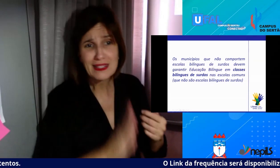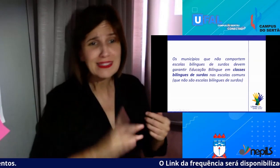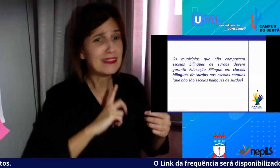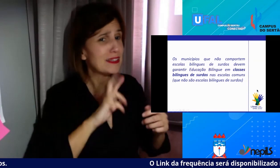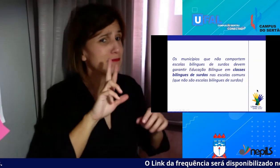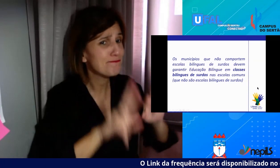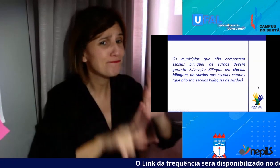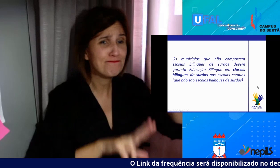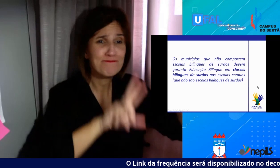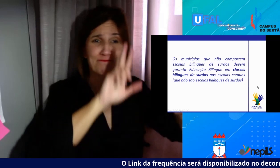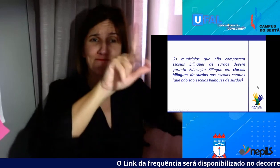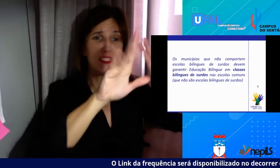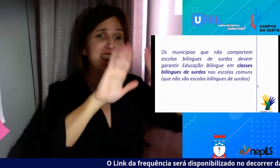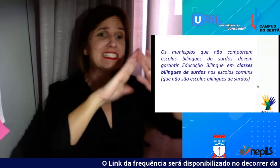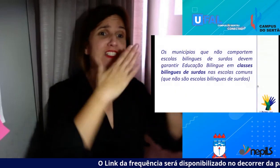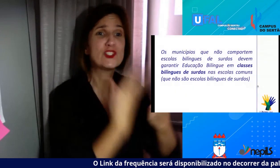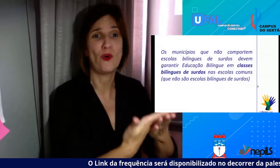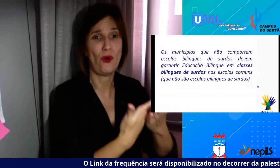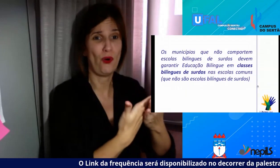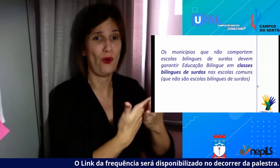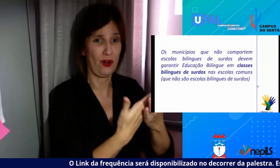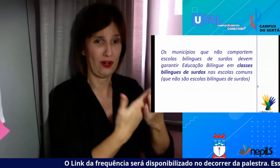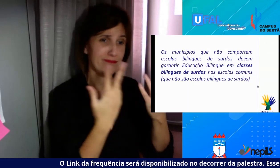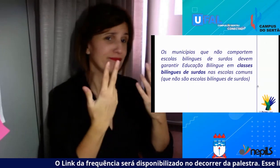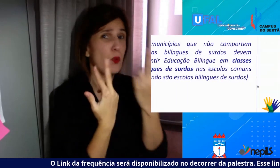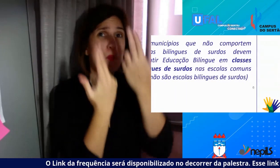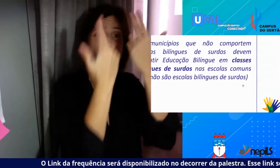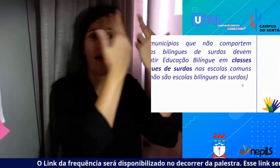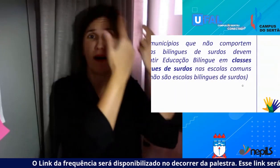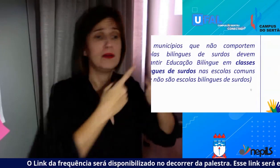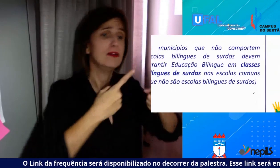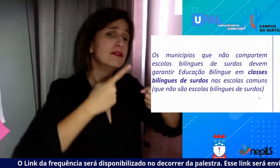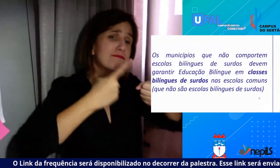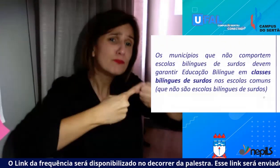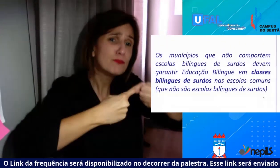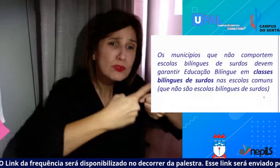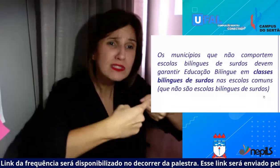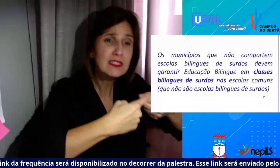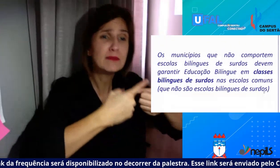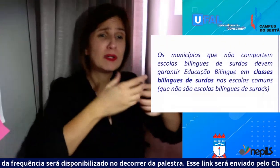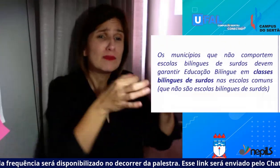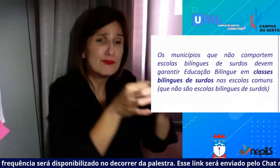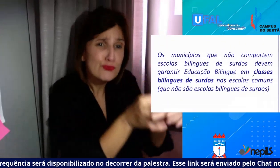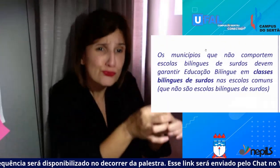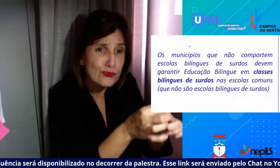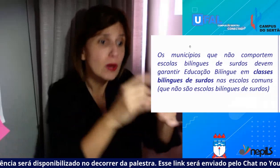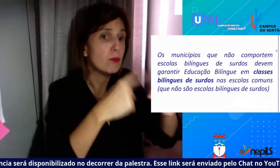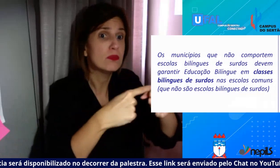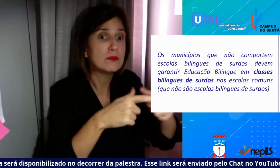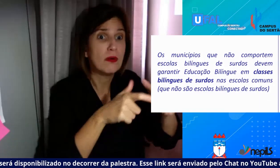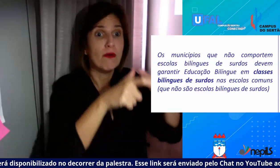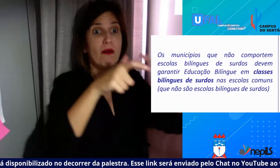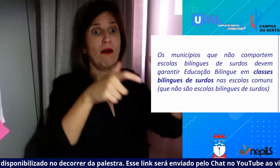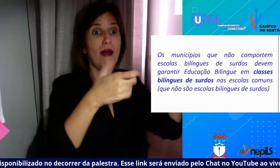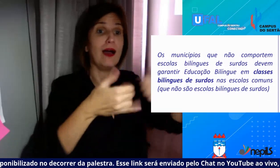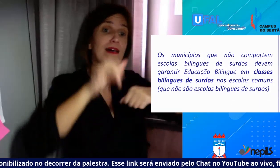Nosso grupo também tem atentado para pensar na diversidade brasileira, os